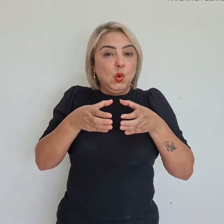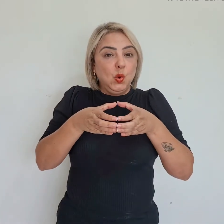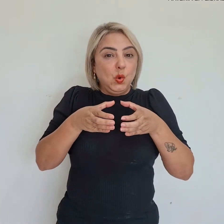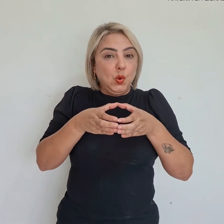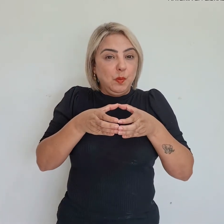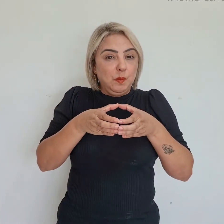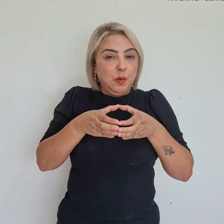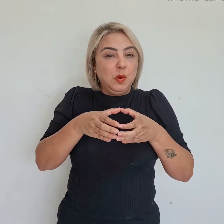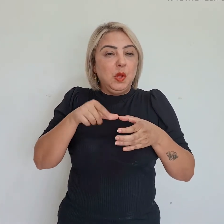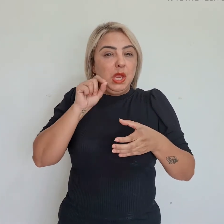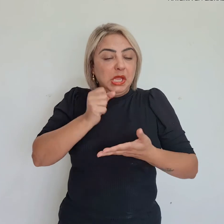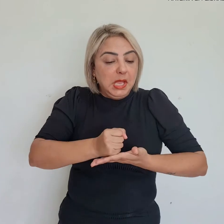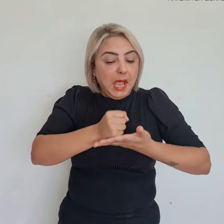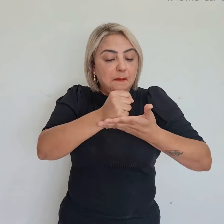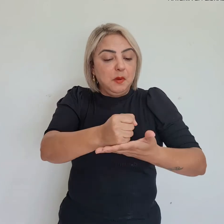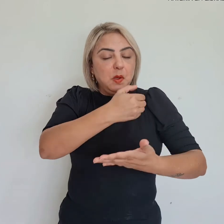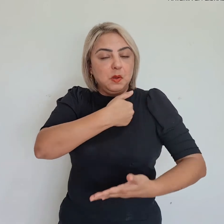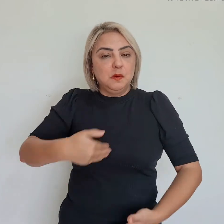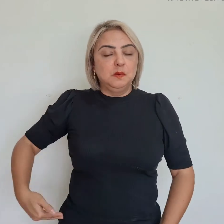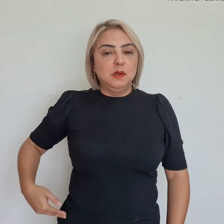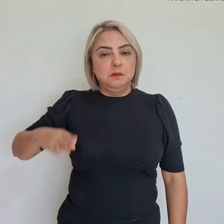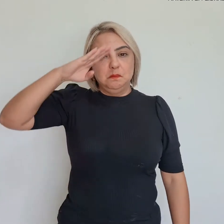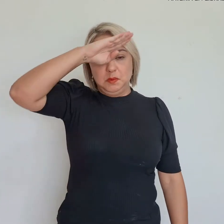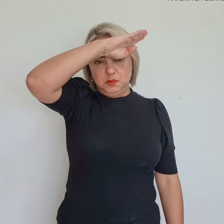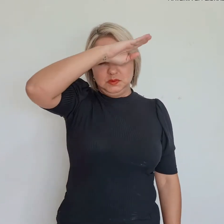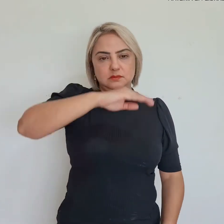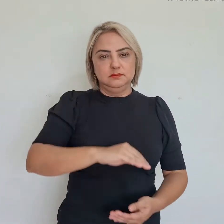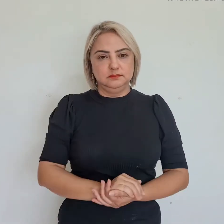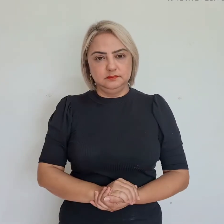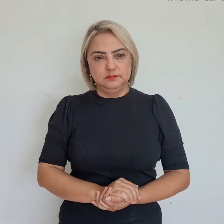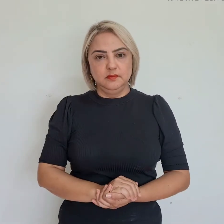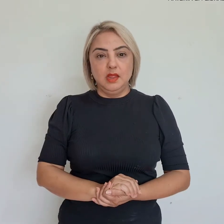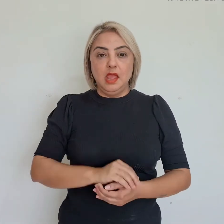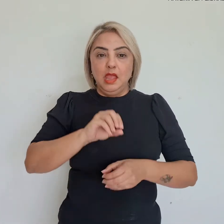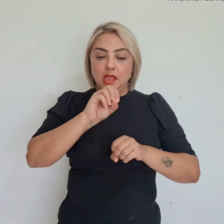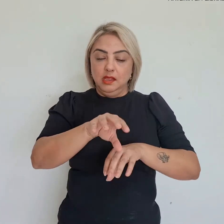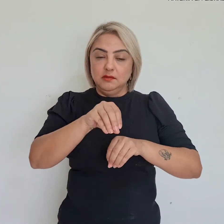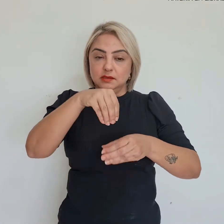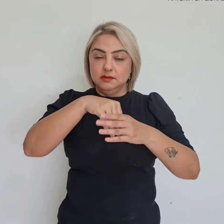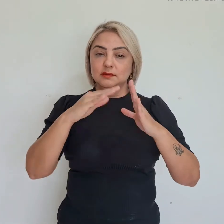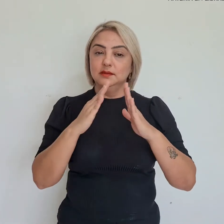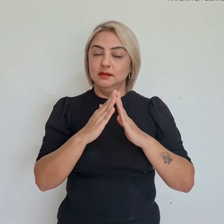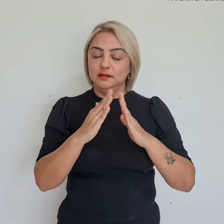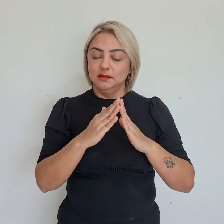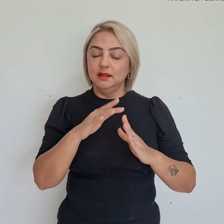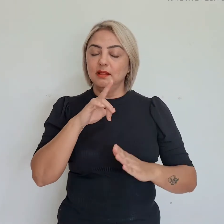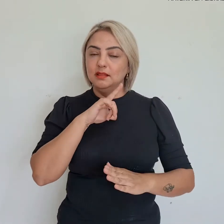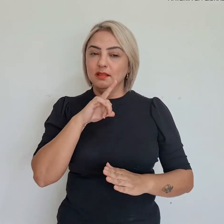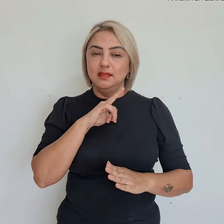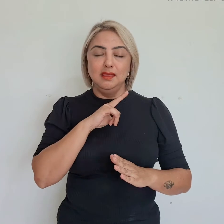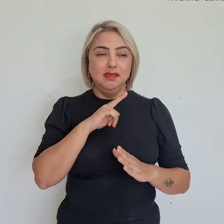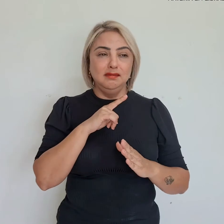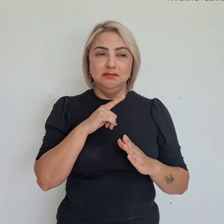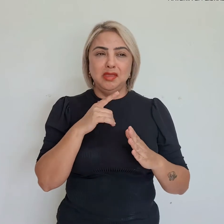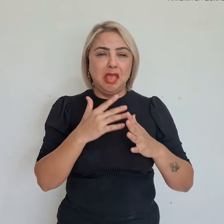que apoia o governo Bolsonaro. O homeschooling tem muitas controvérsias do ponto de